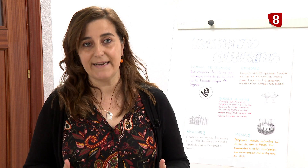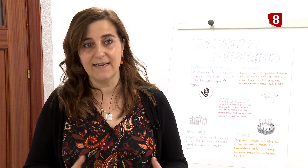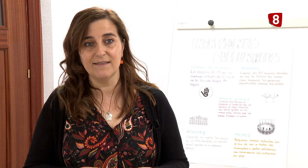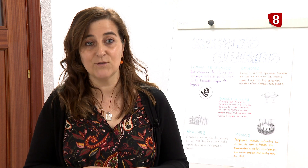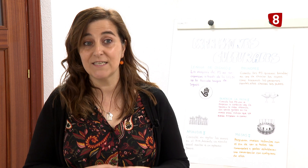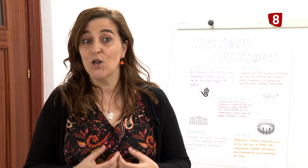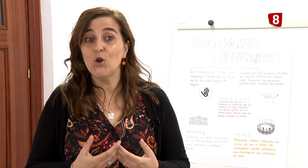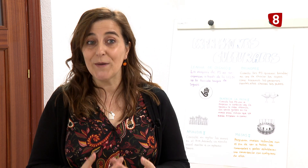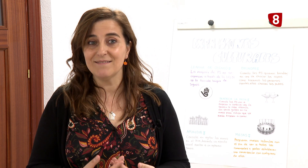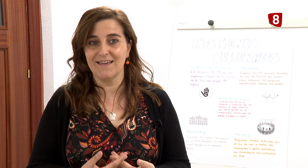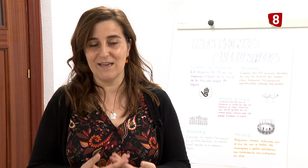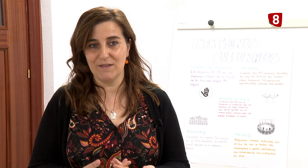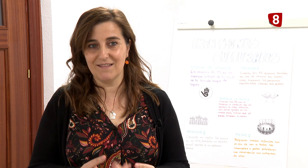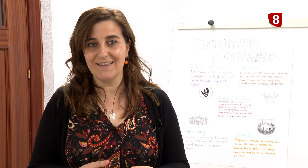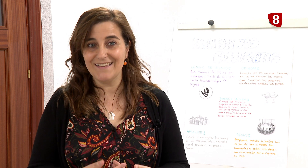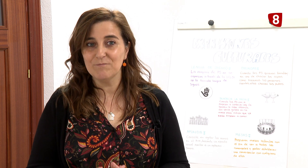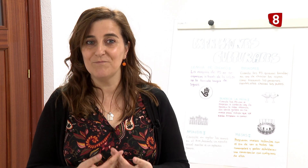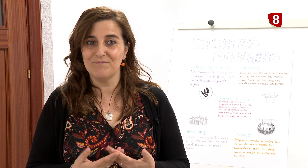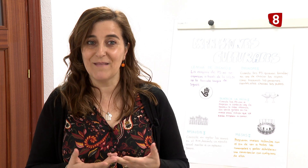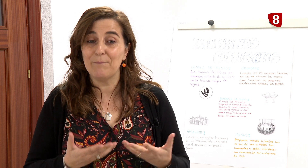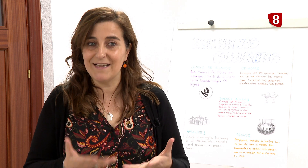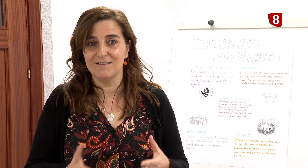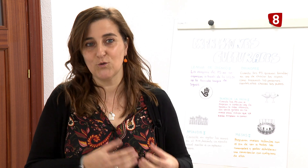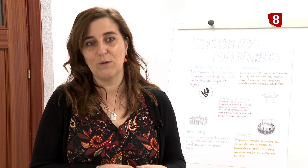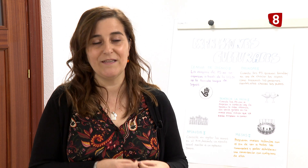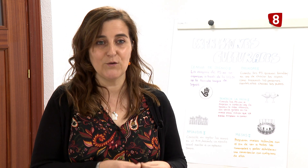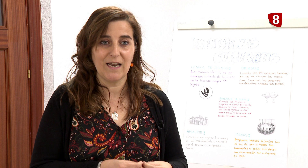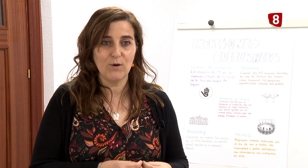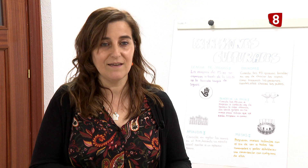real. Entonces, lo ven diariamente y aplican todo lo aprendido en el aula